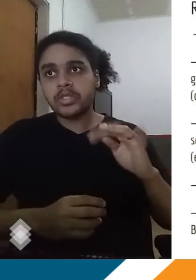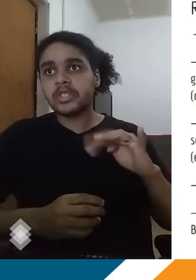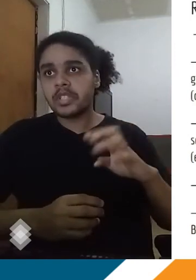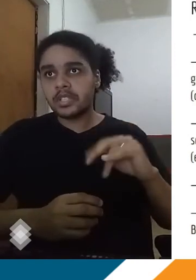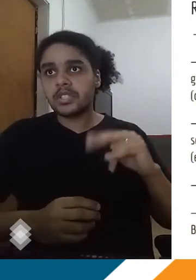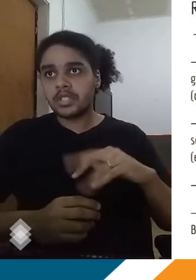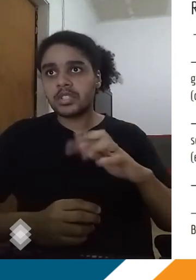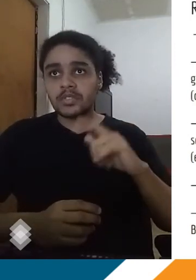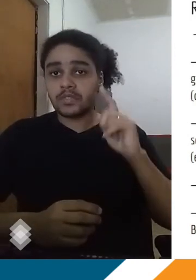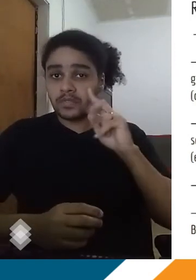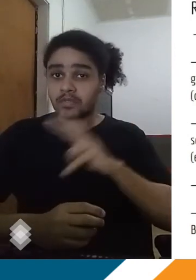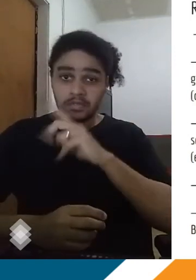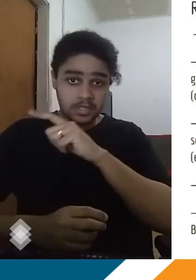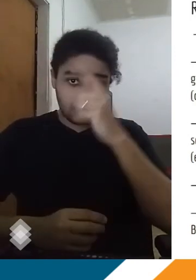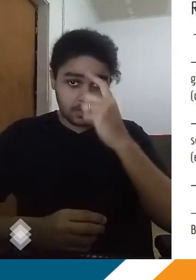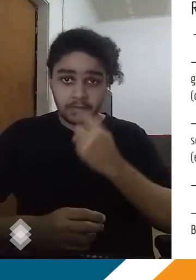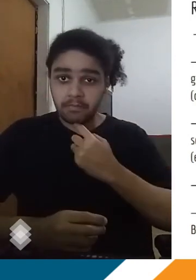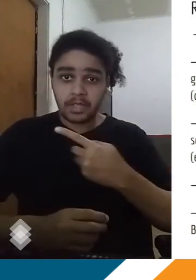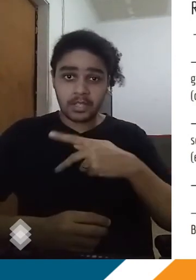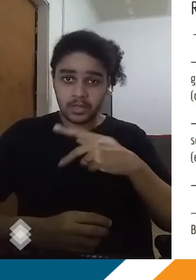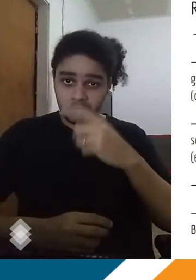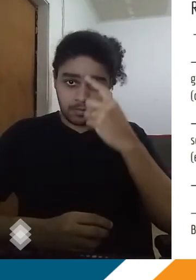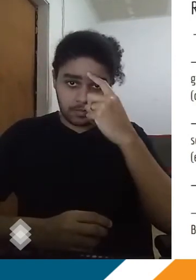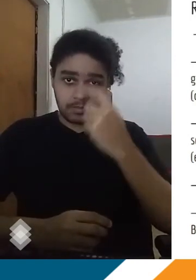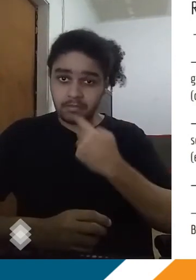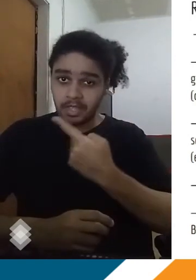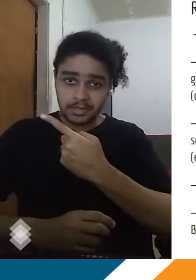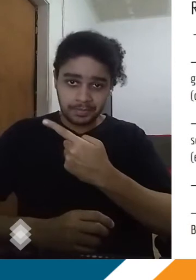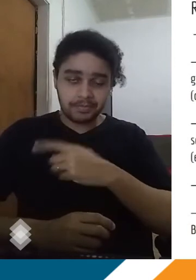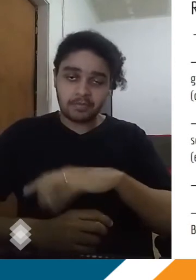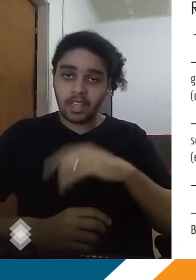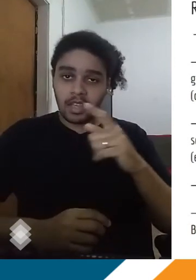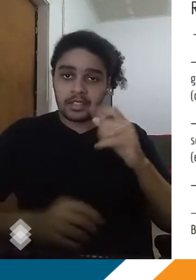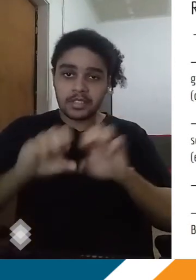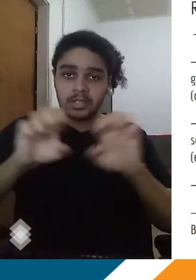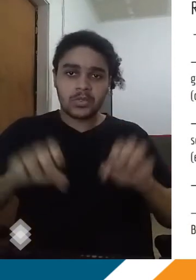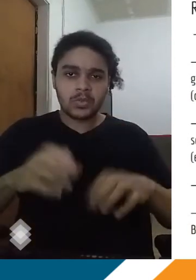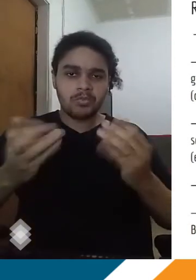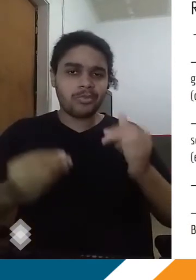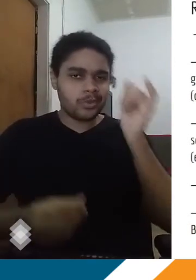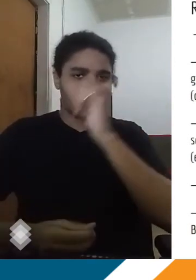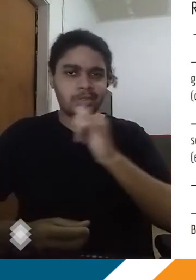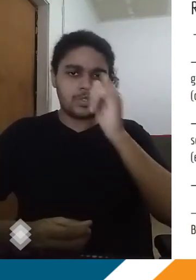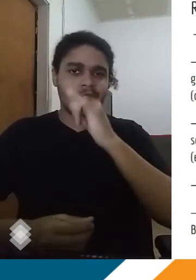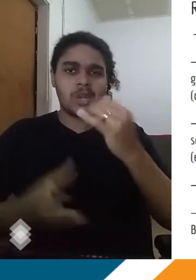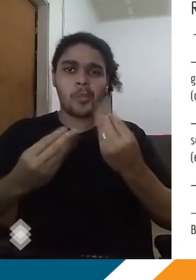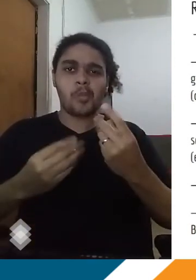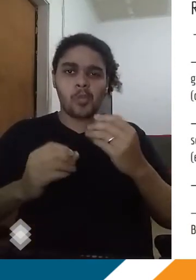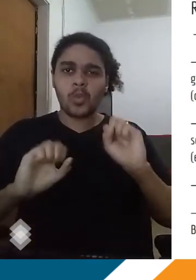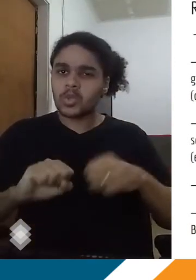supercontinente Gondwana, que você está vendo aí na imagem na sua tela. Portanto, essas estruturas litológicas são